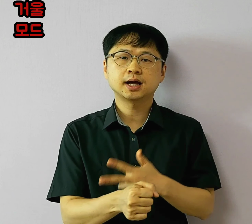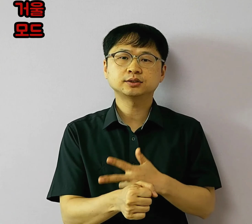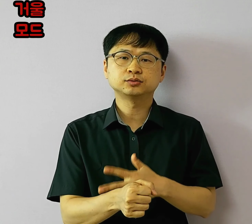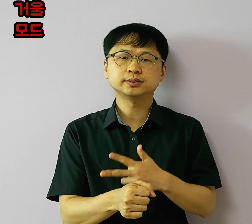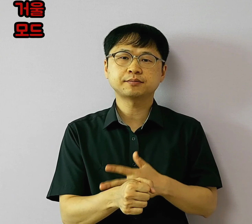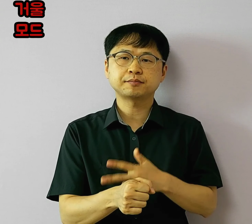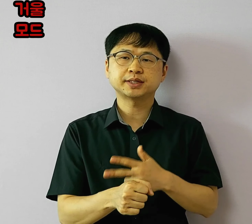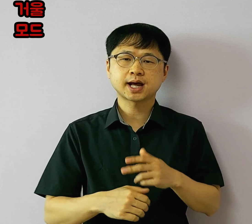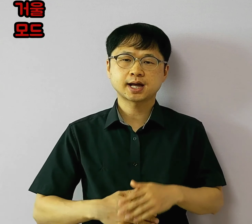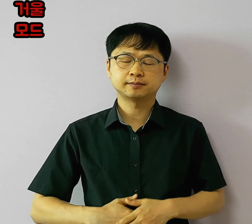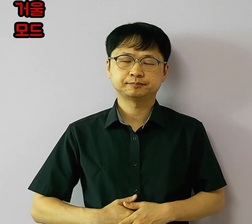안녕하십니까, 준원쌤입니다.